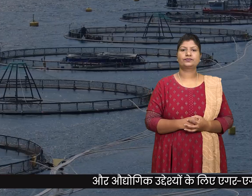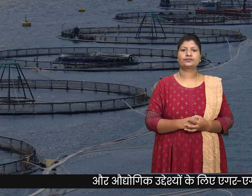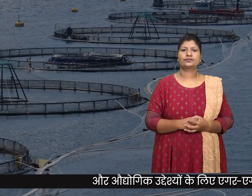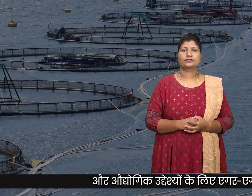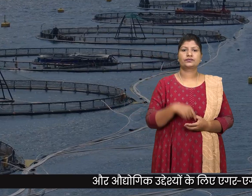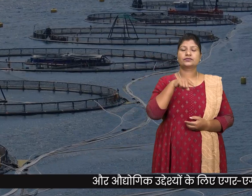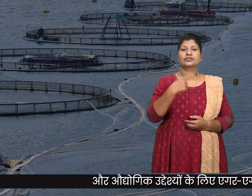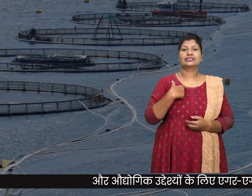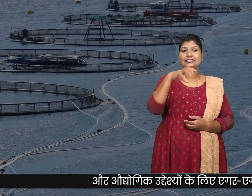अगार अगार जैसे